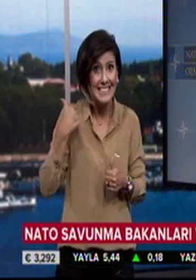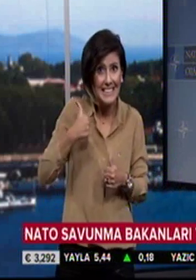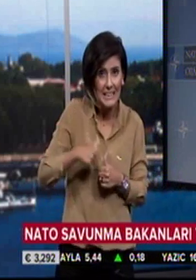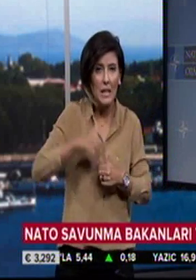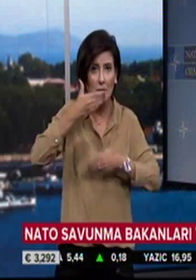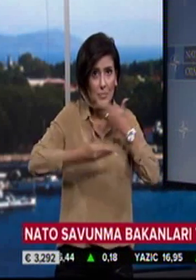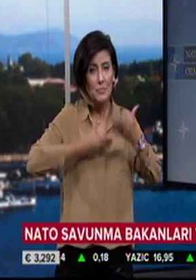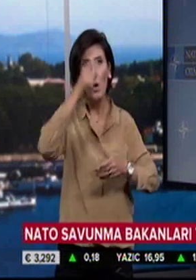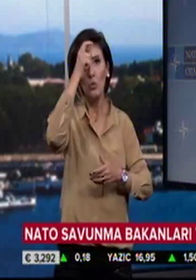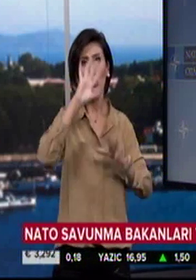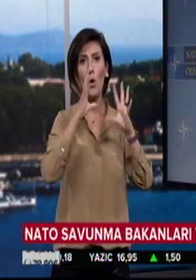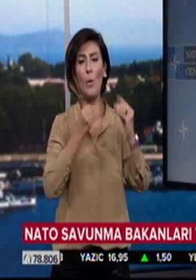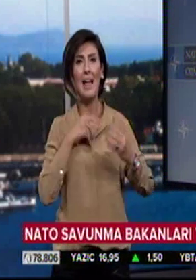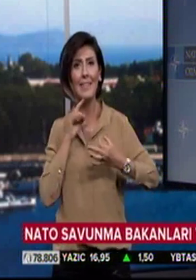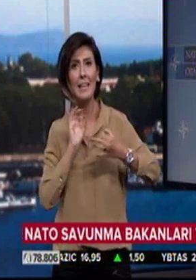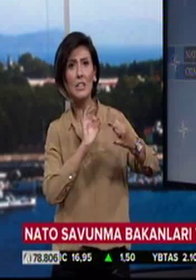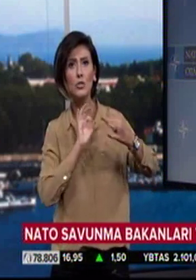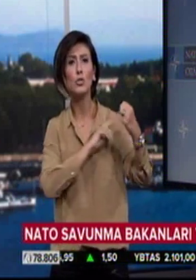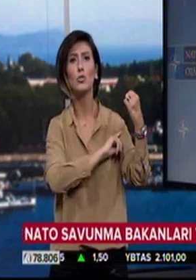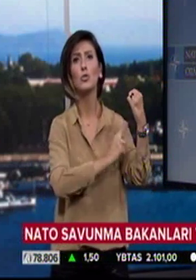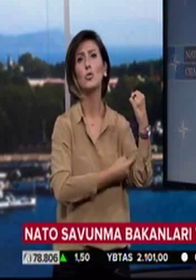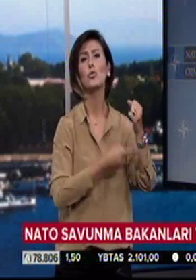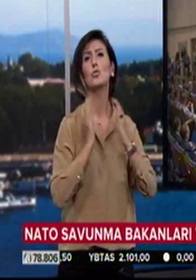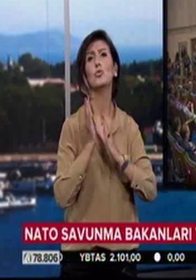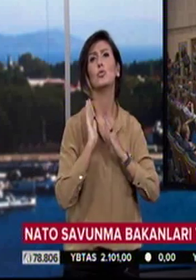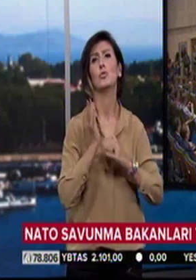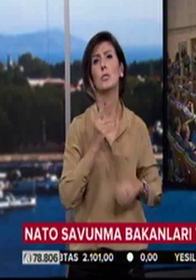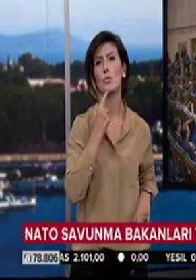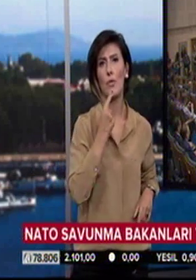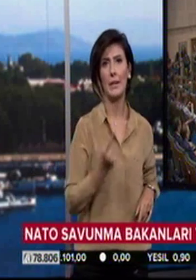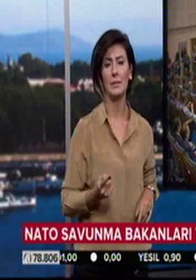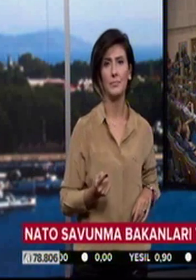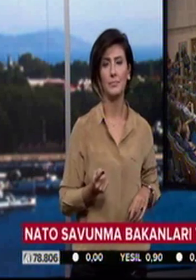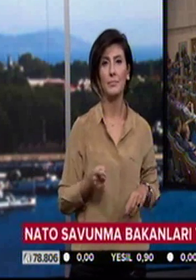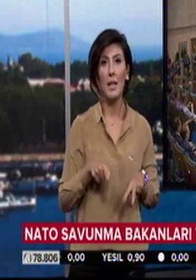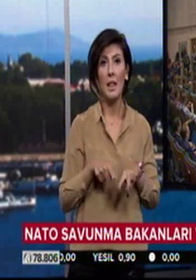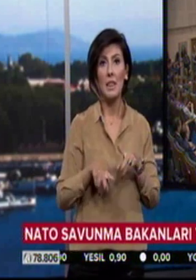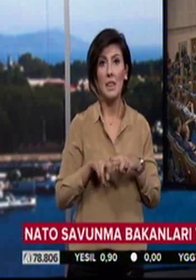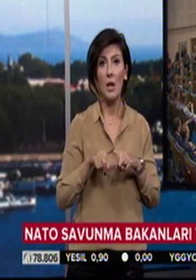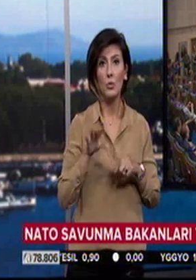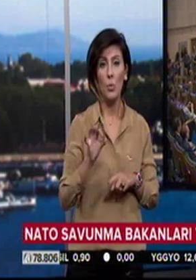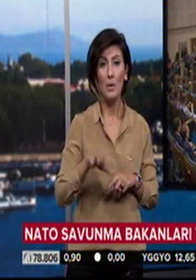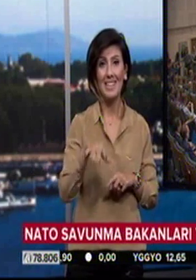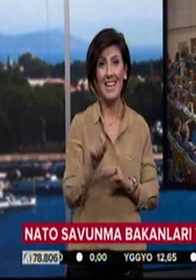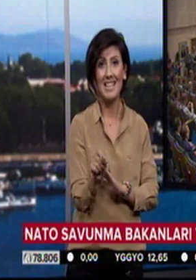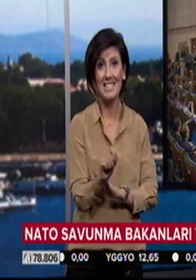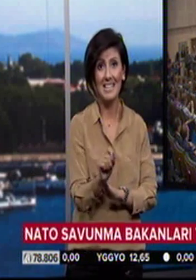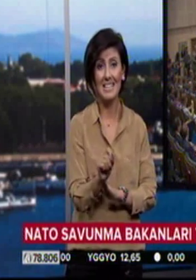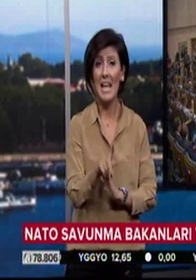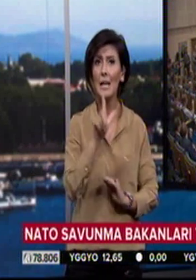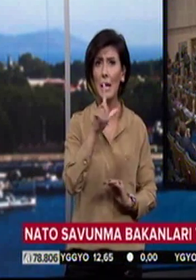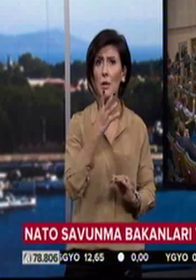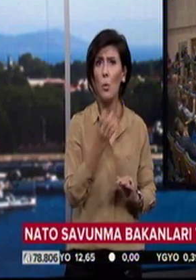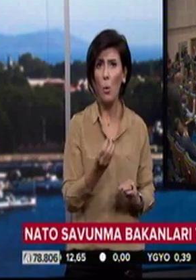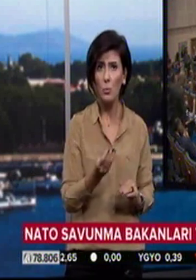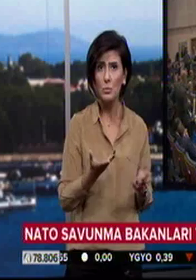yineleyerek Türkiye ile olan ilişkilerini güçlü bir şekilde sürdüreceklerini söyledi. NATO Genel Sekreteri,